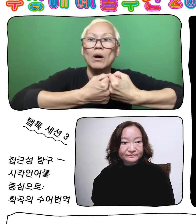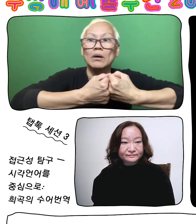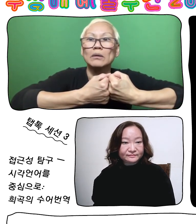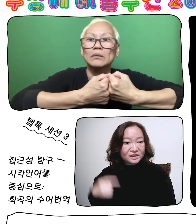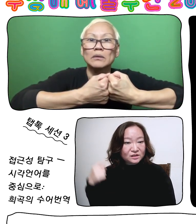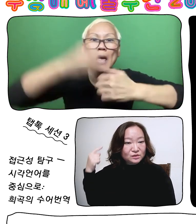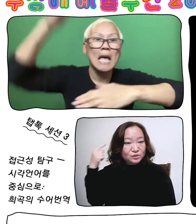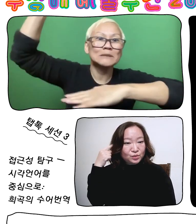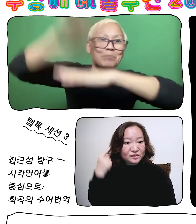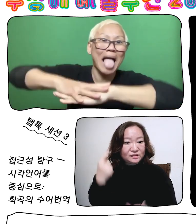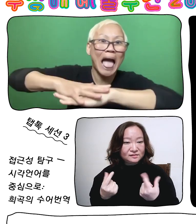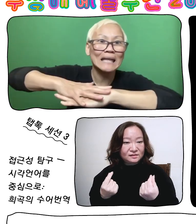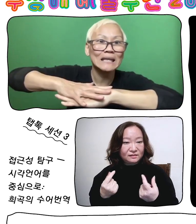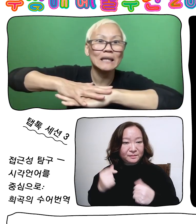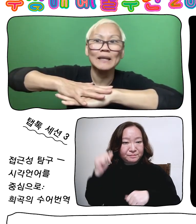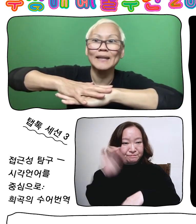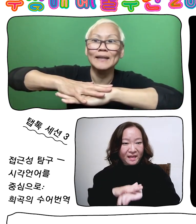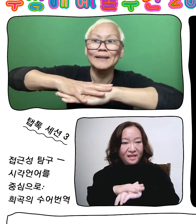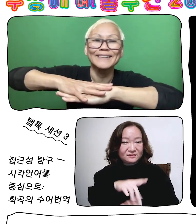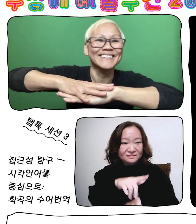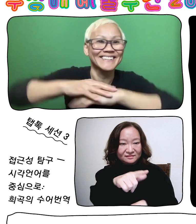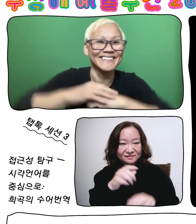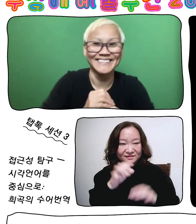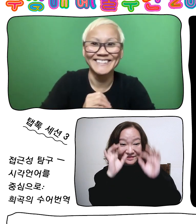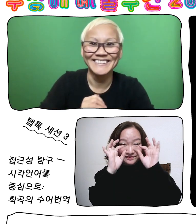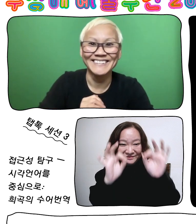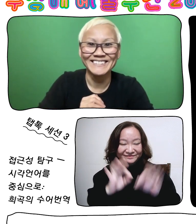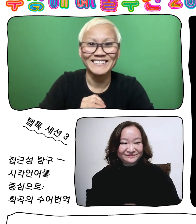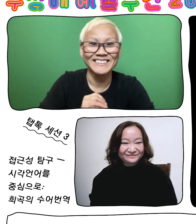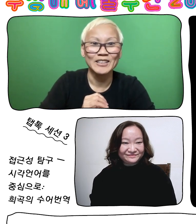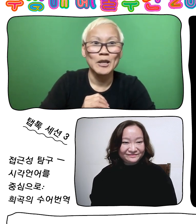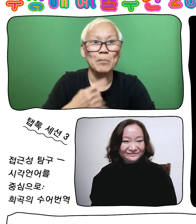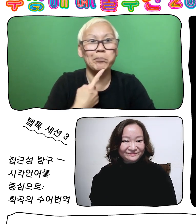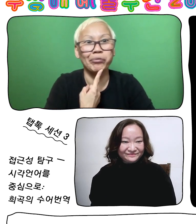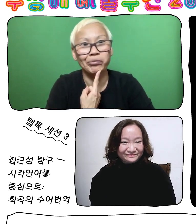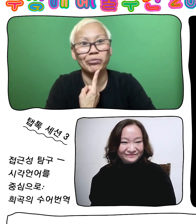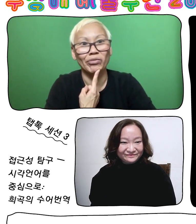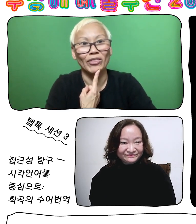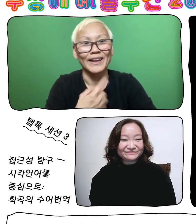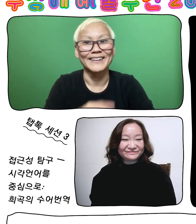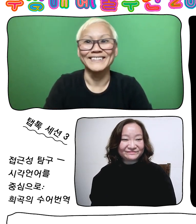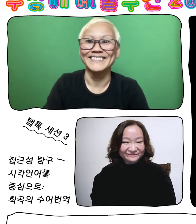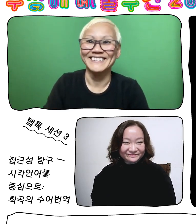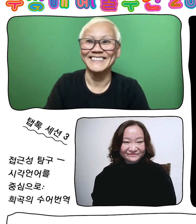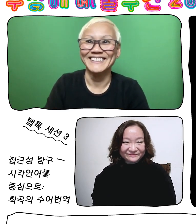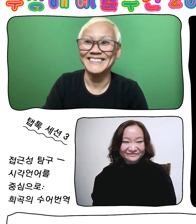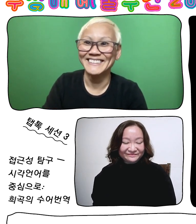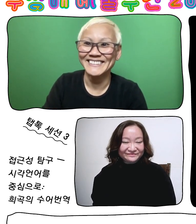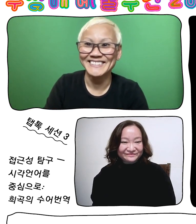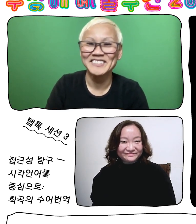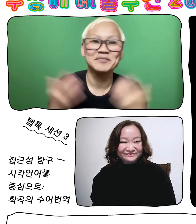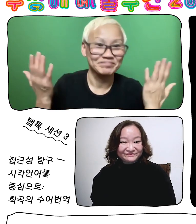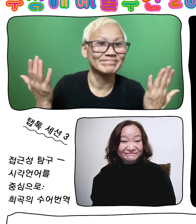있습니다. 지금 보고 계신 화면이 바로 소리를 시각적으로 표현한 예시입니다.